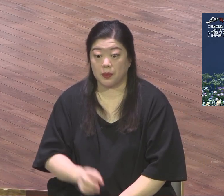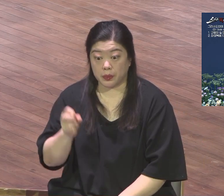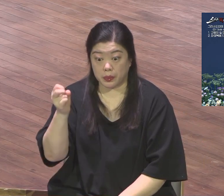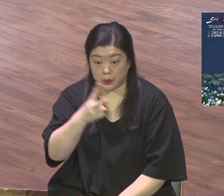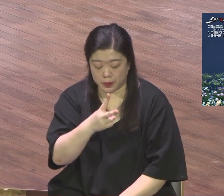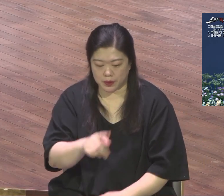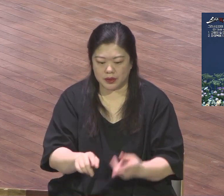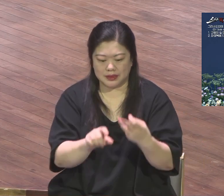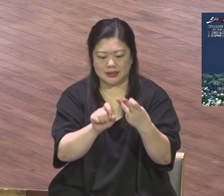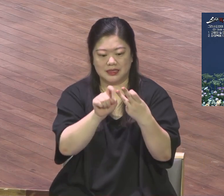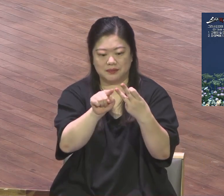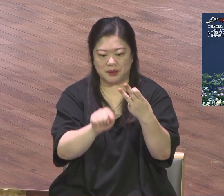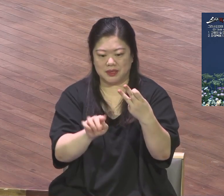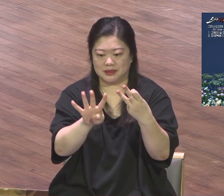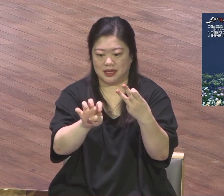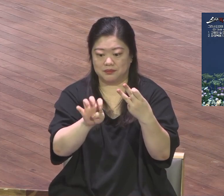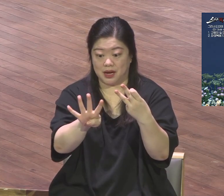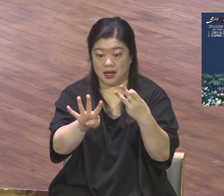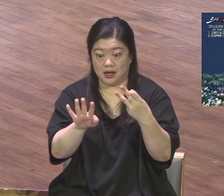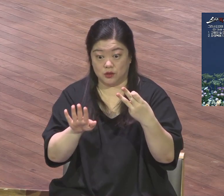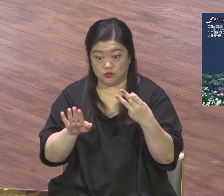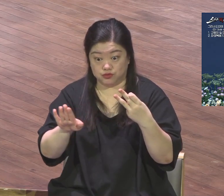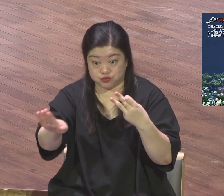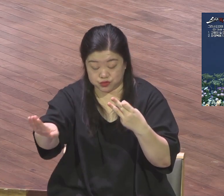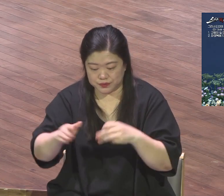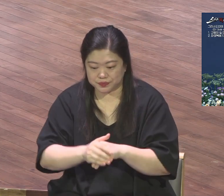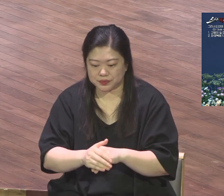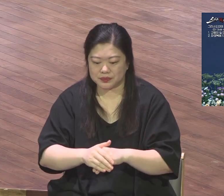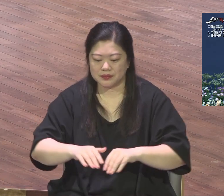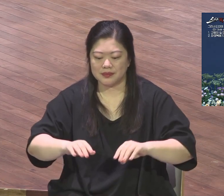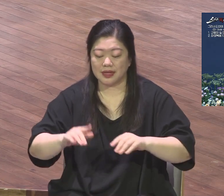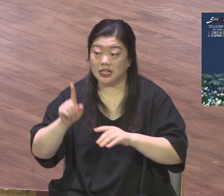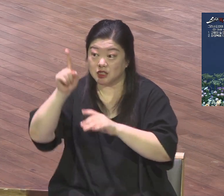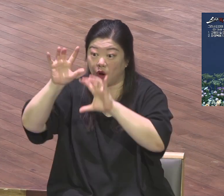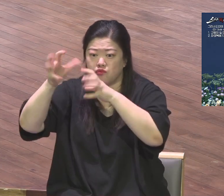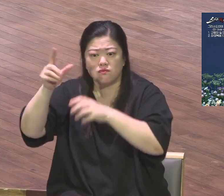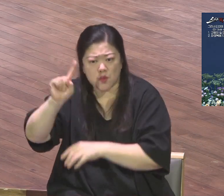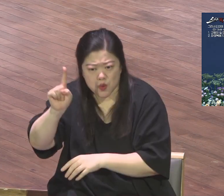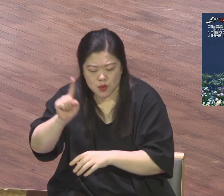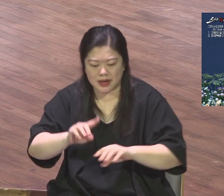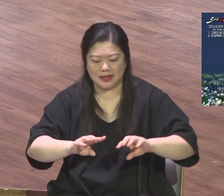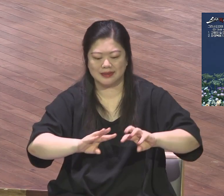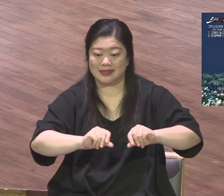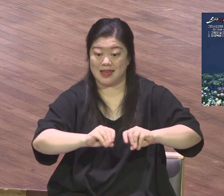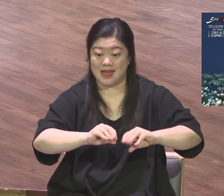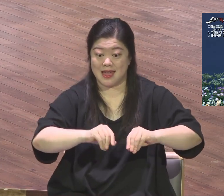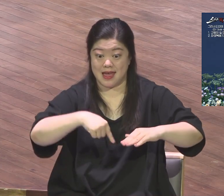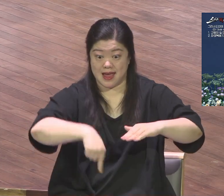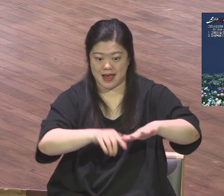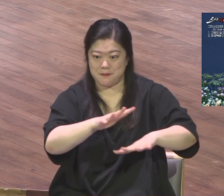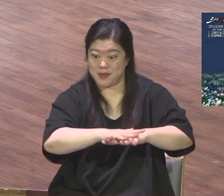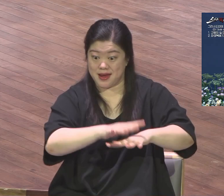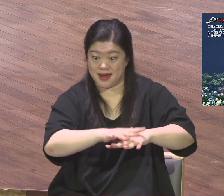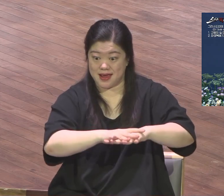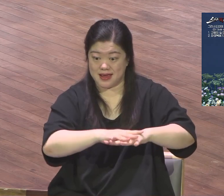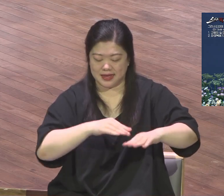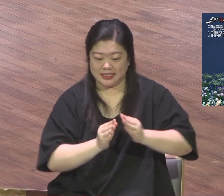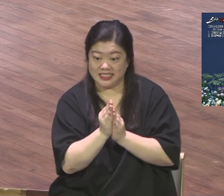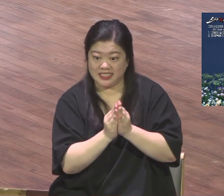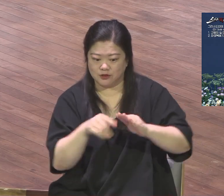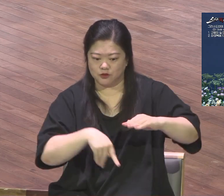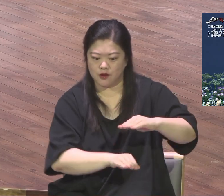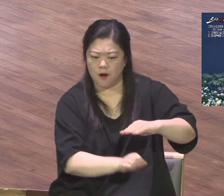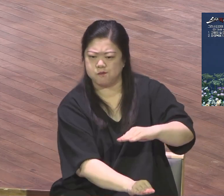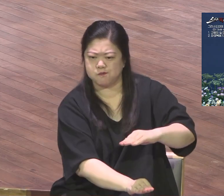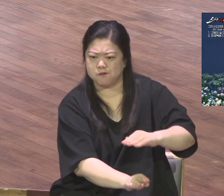44절 이하에 있는 말씀에서는 밭에 감추인 보화 또 귀한 진주를 발견한 사람이 그 진주를